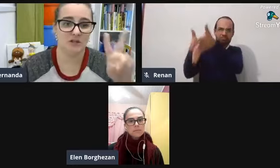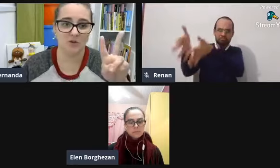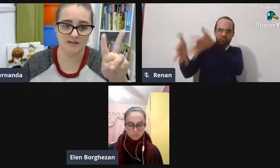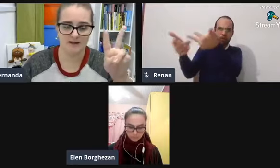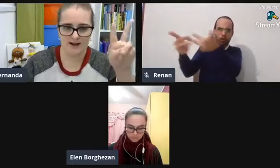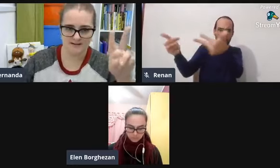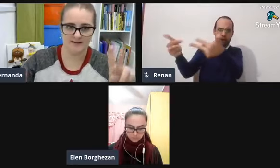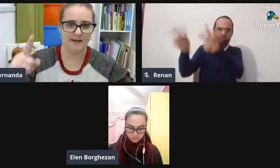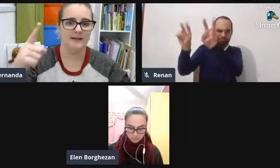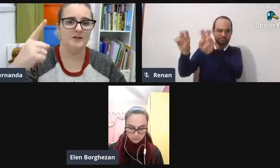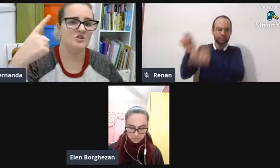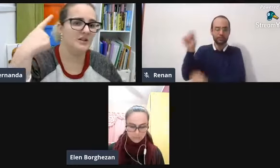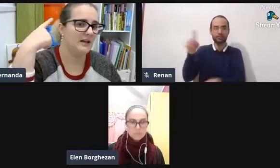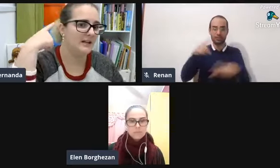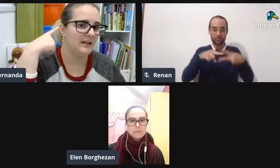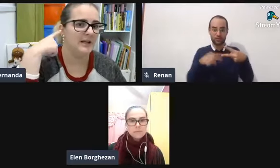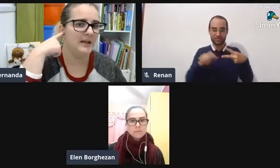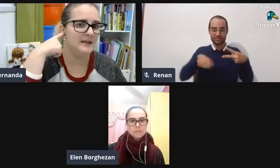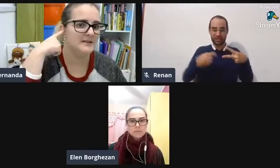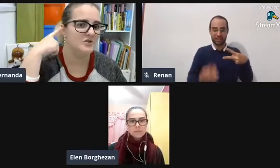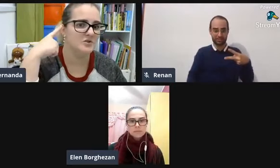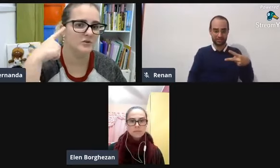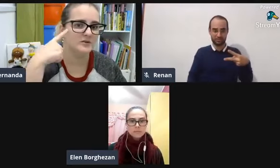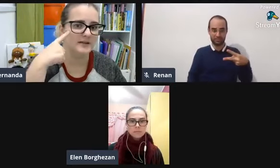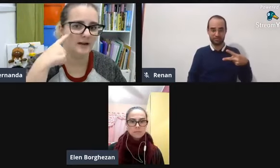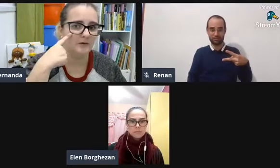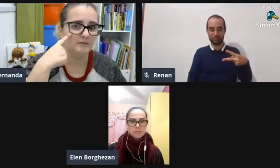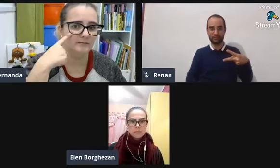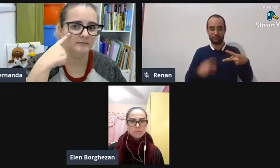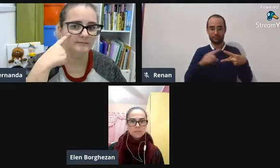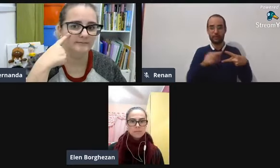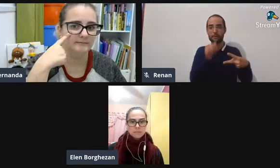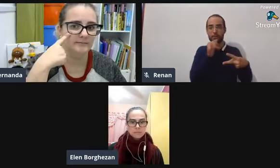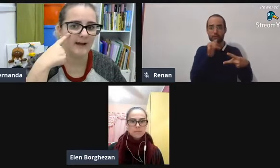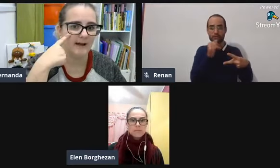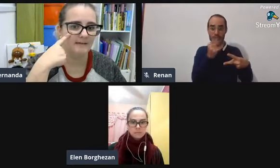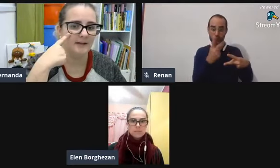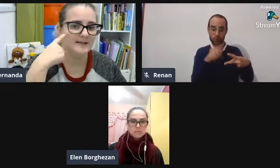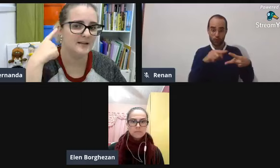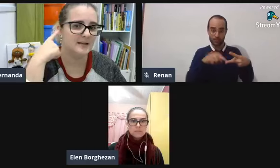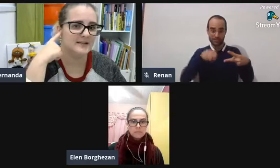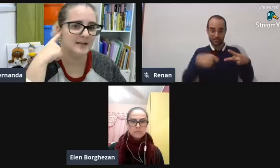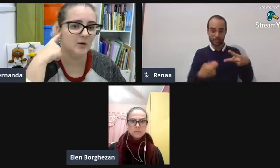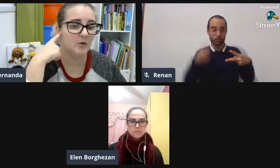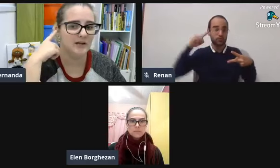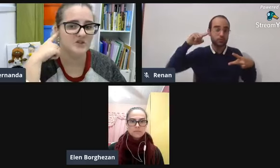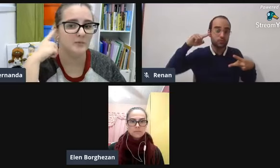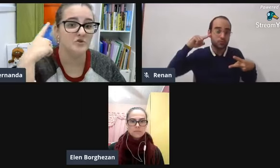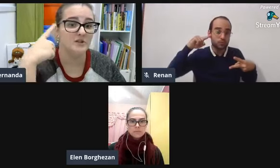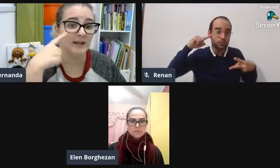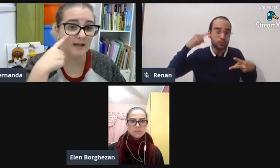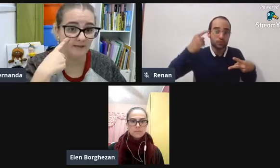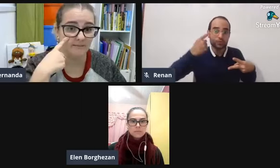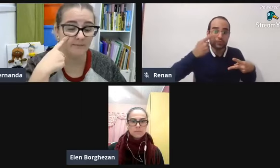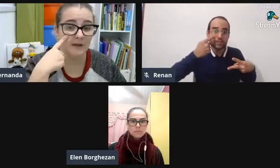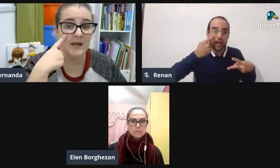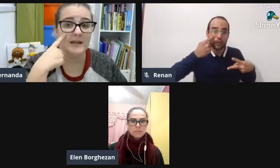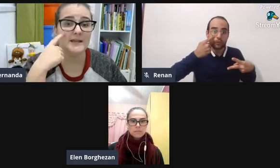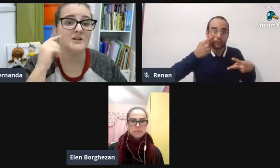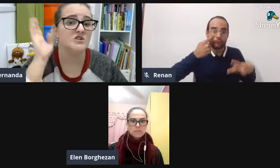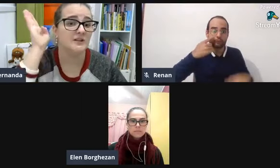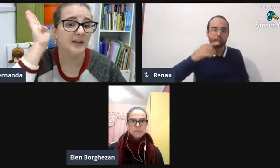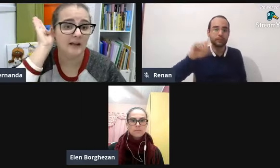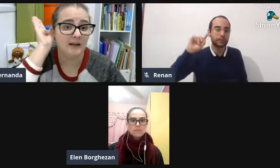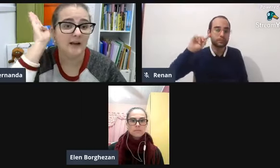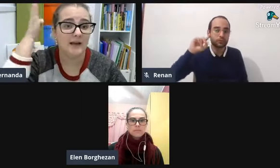acontece? A gente tem 2 sinais. A gente tem aqui esse de surdo-cego, tá? Esse aqui que seria o que eles chamam de D.